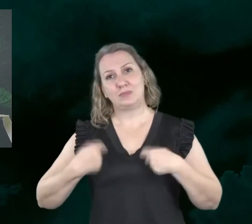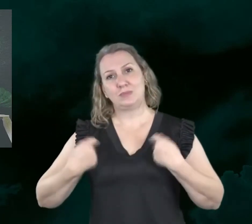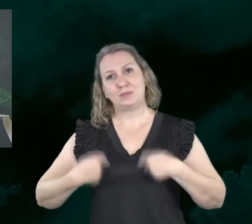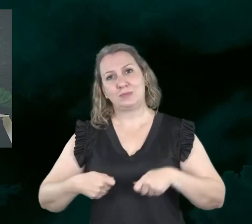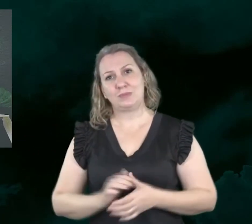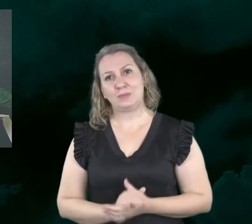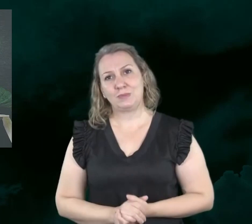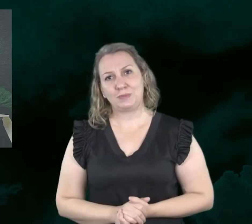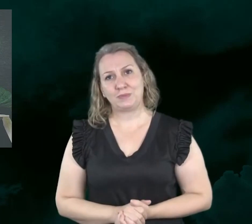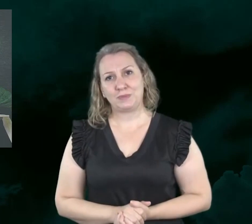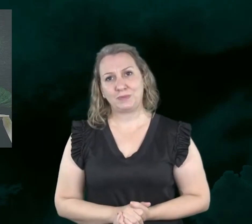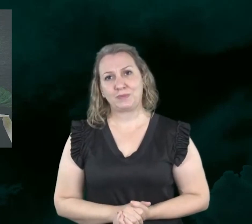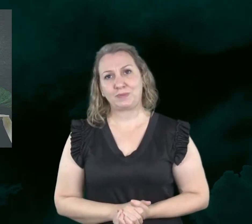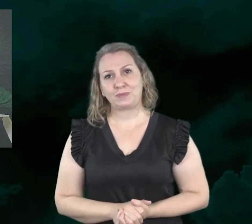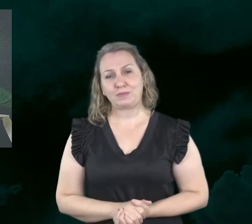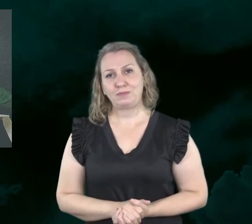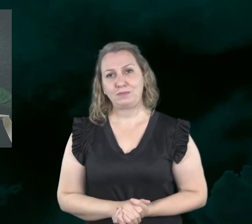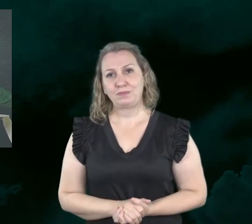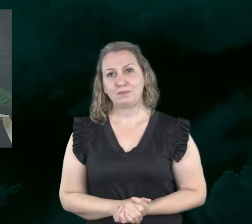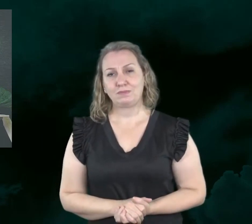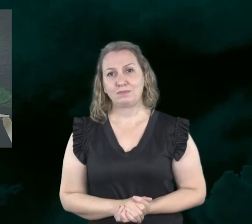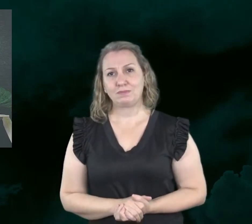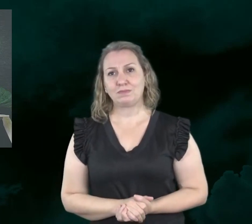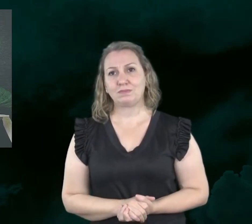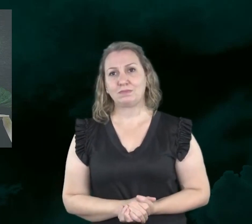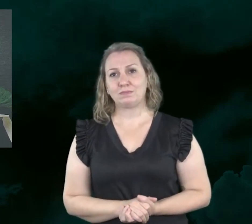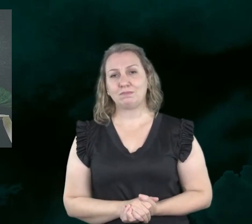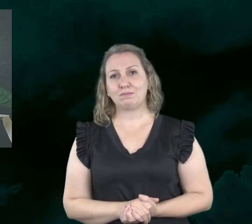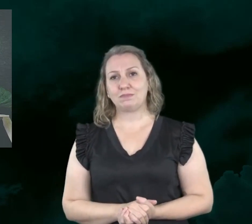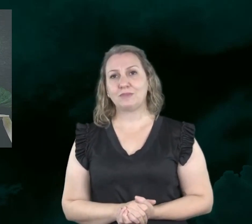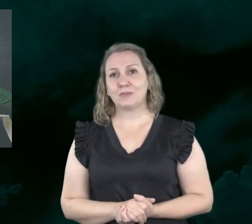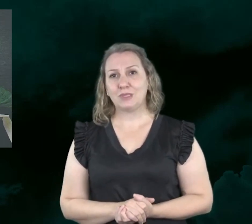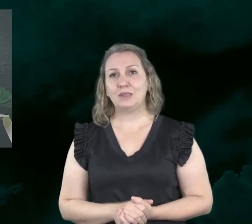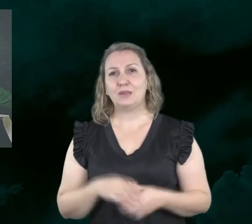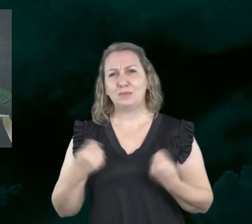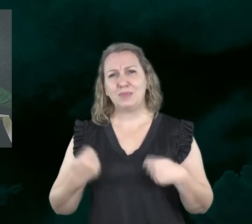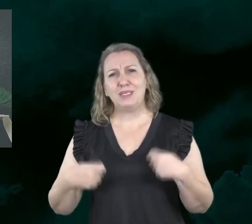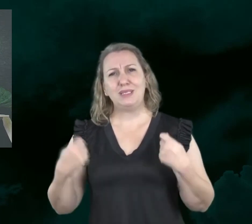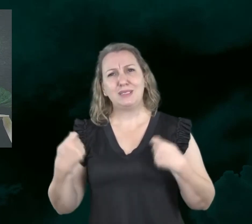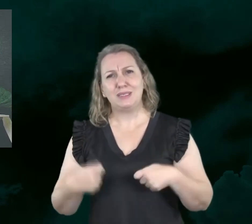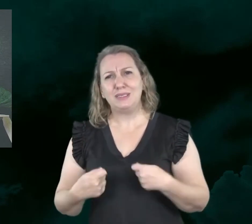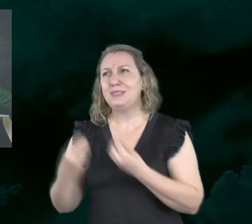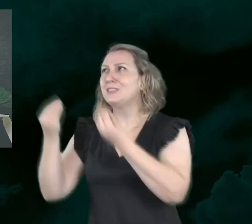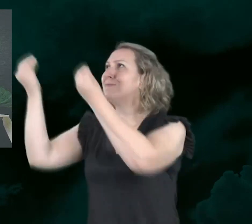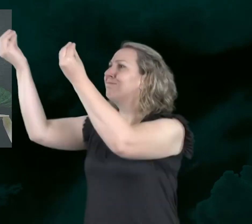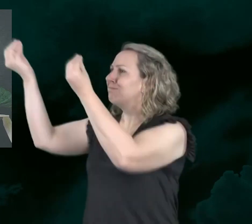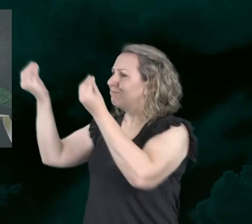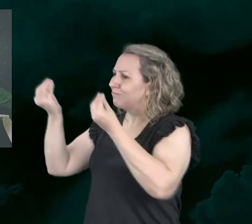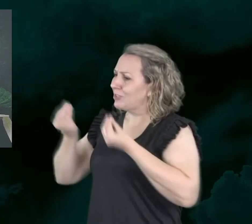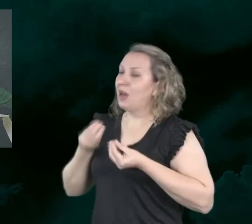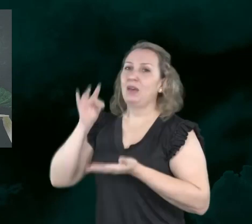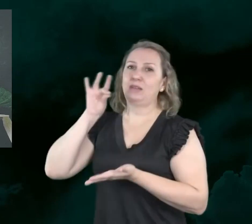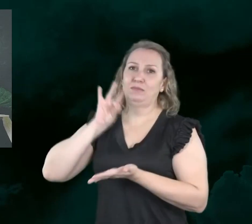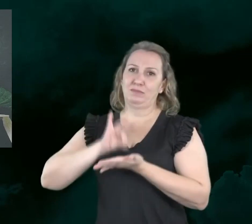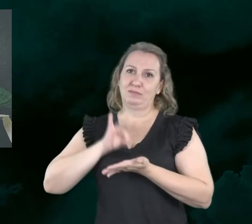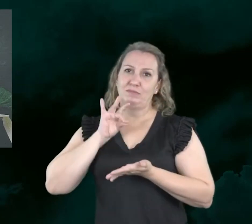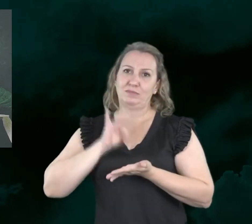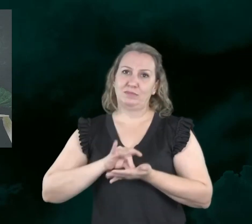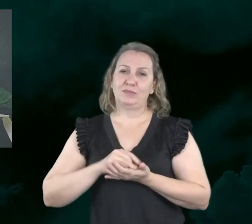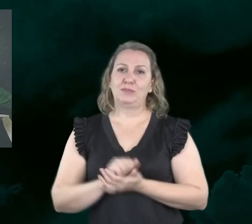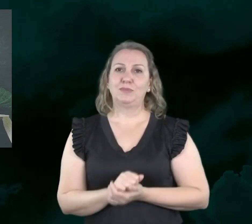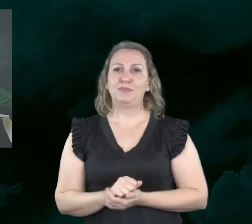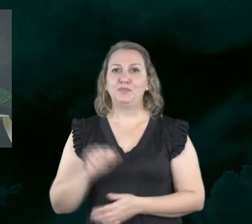irmãos, como nós precisamos da verdade. Gálatas capítulo 2, versículo